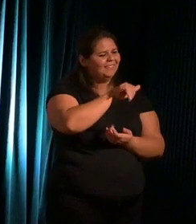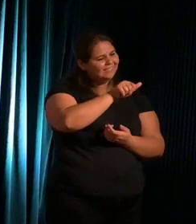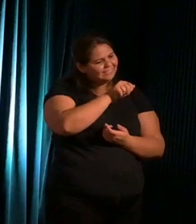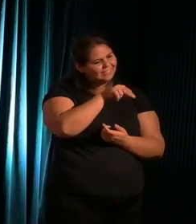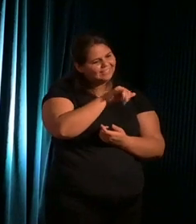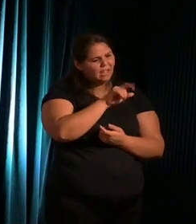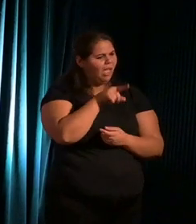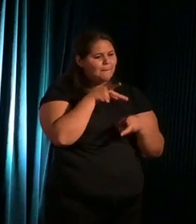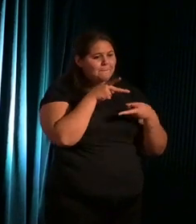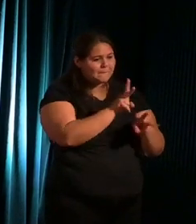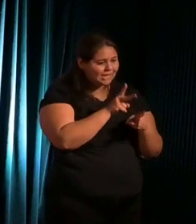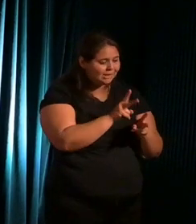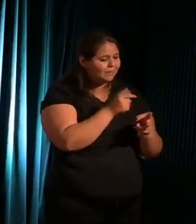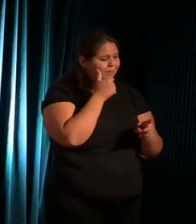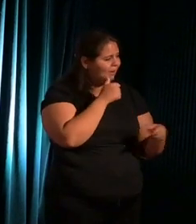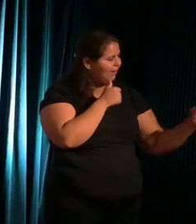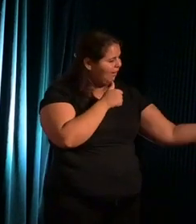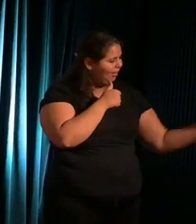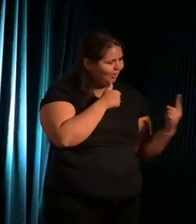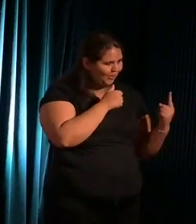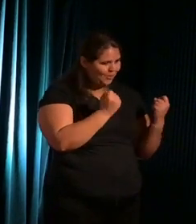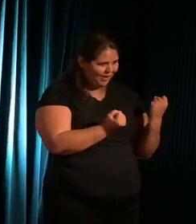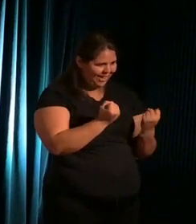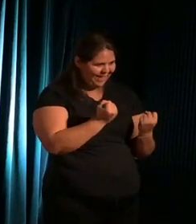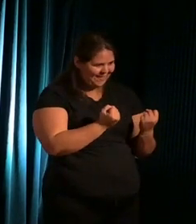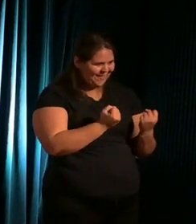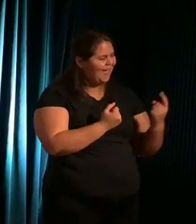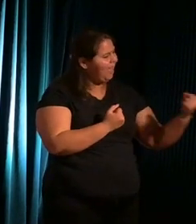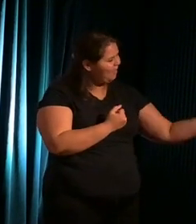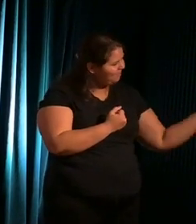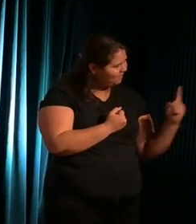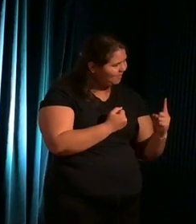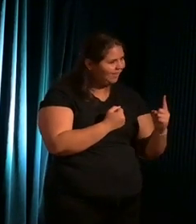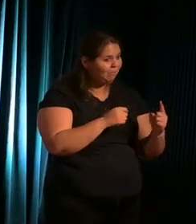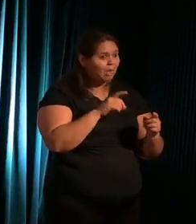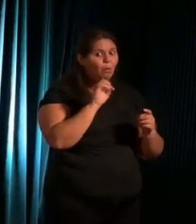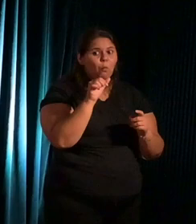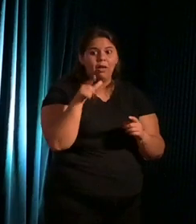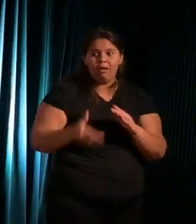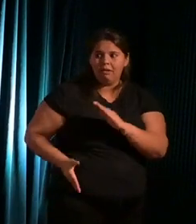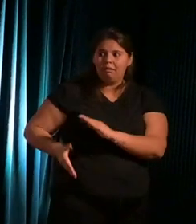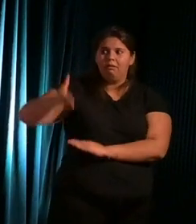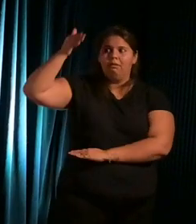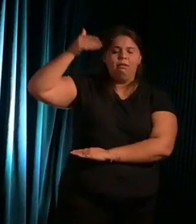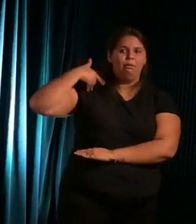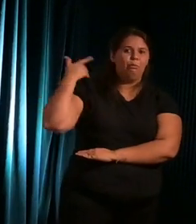Janaína. E eu fico quase que... Aí foi ela que fez sua janela para mim.